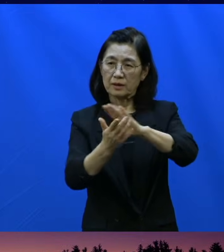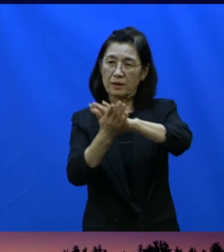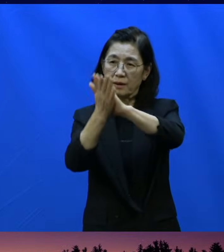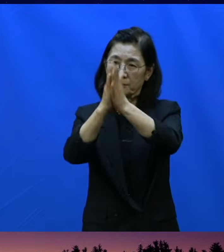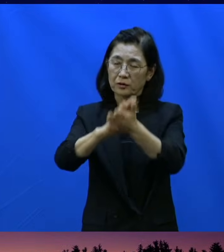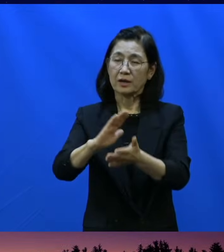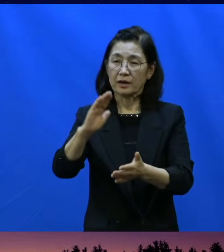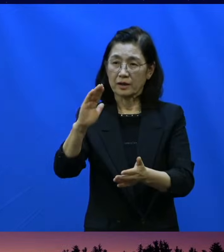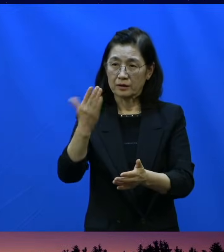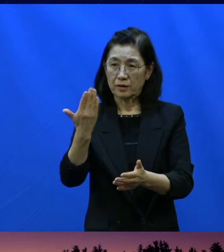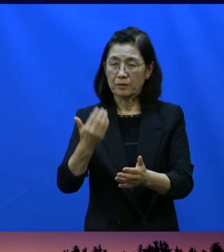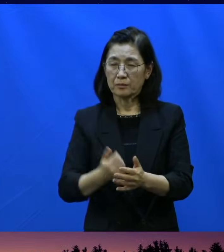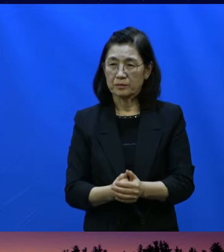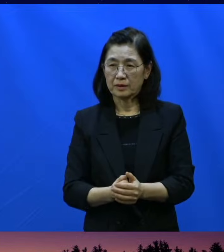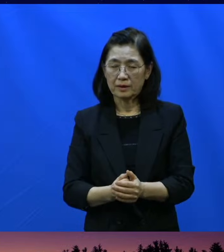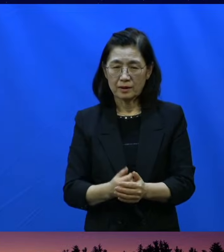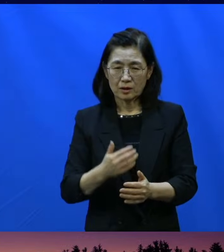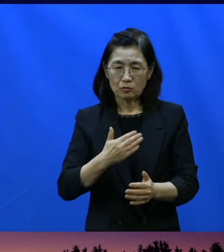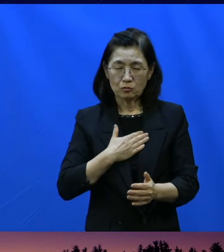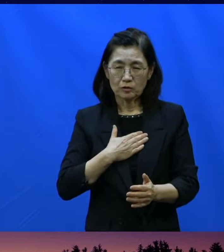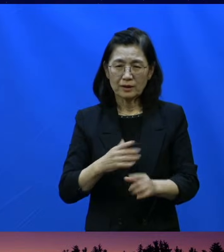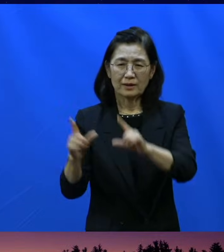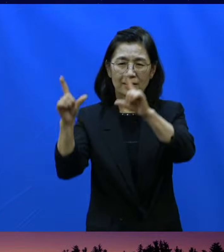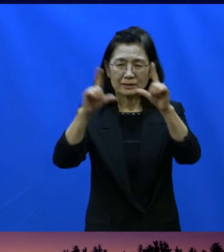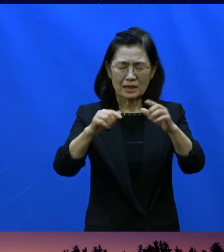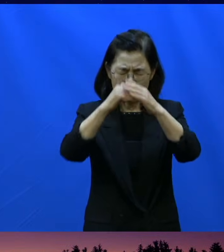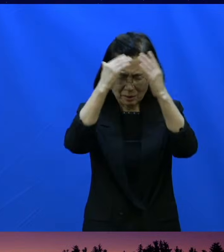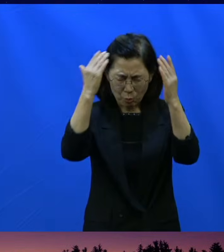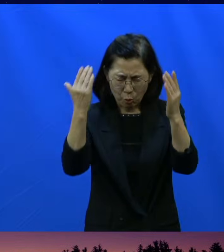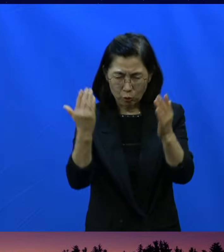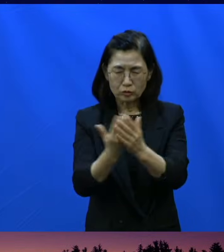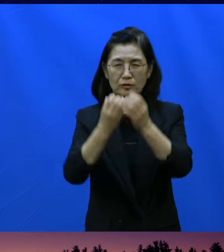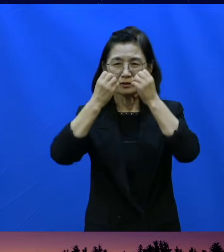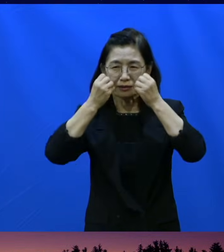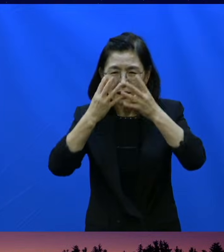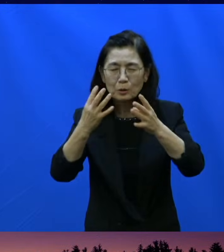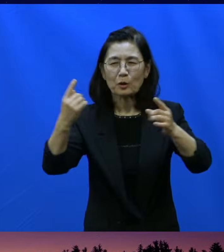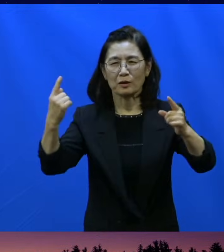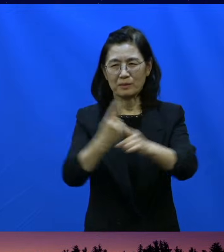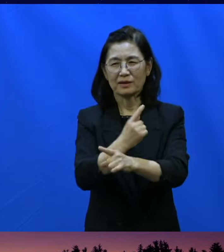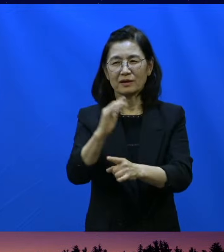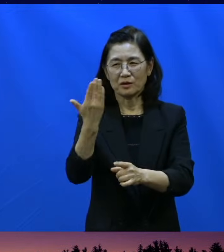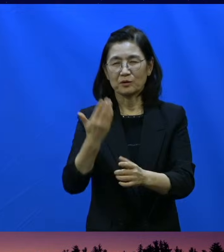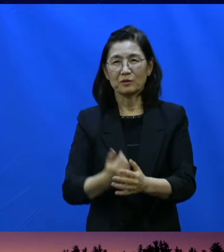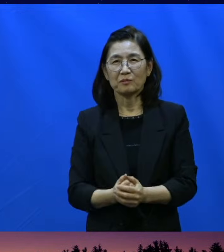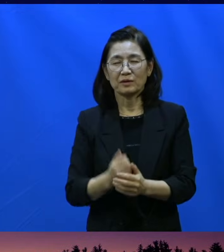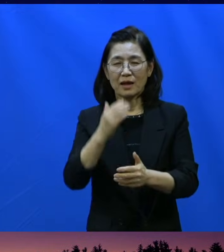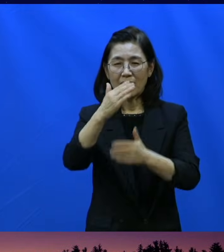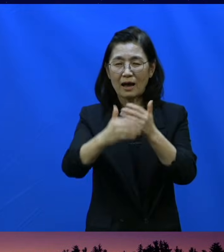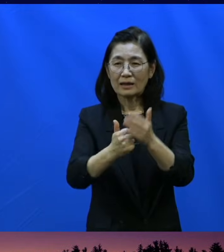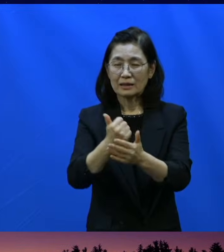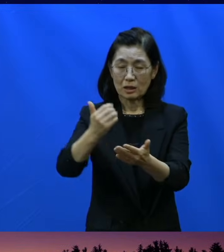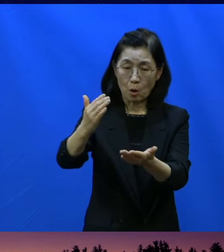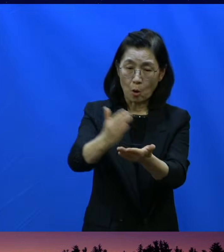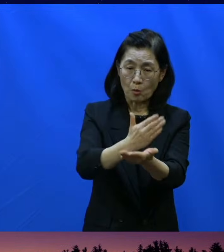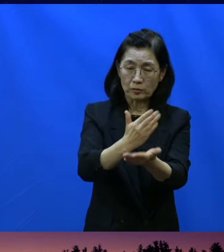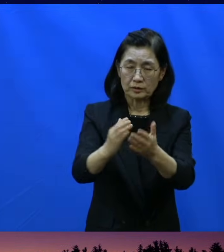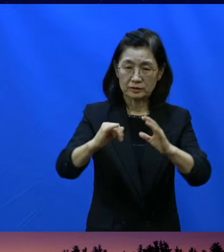우리의 삶의 모든 걸 다시 리셋 바꾸어 놓고 말아요. 여러분, 은혜가 없는 세상을 보십시오.